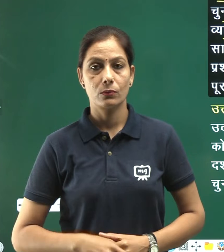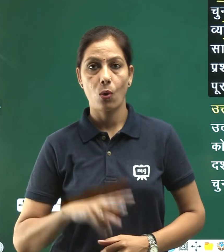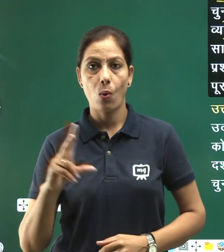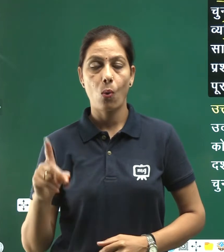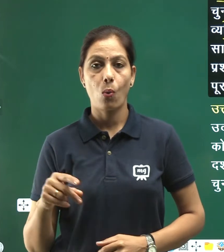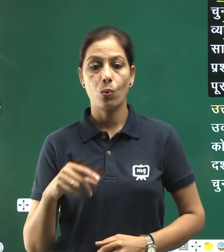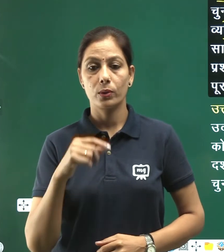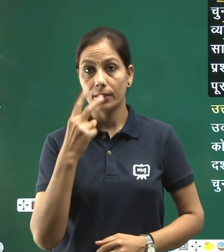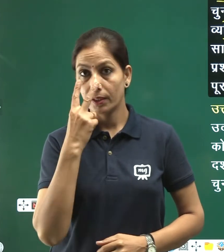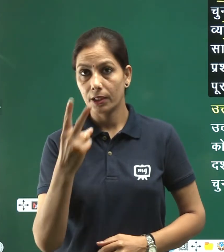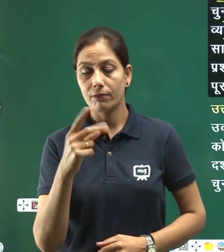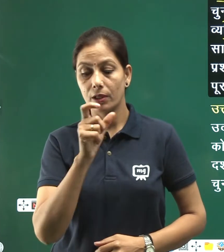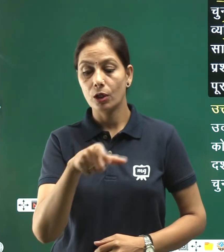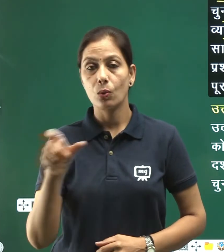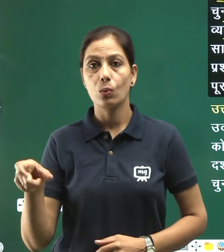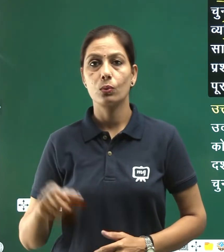और दर्शक